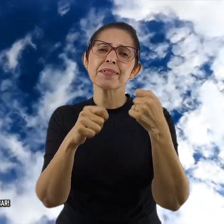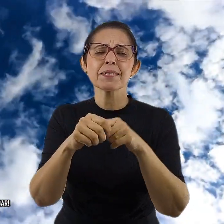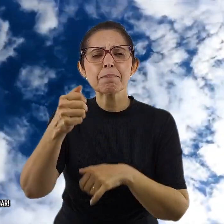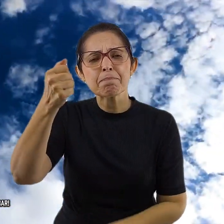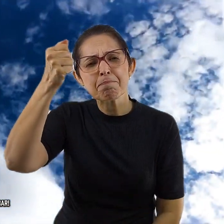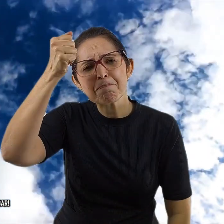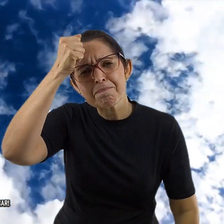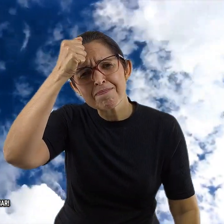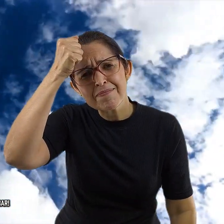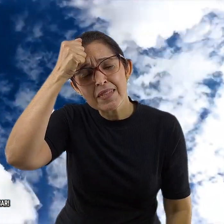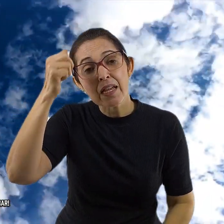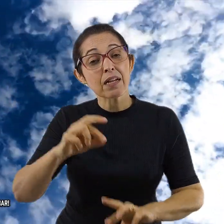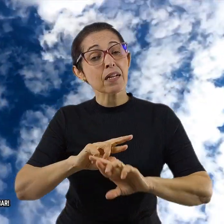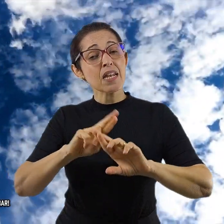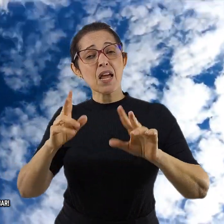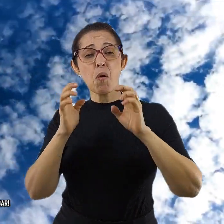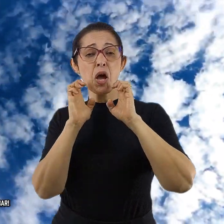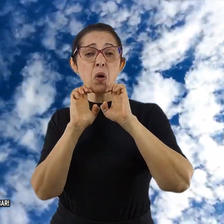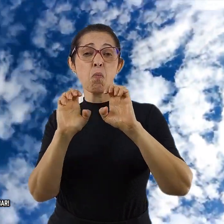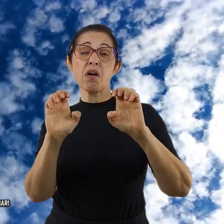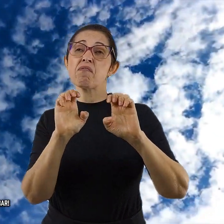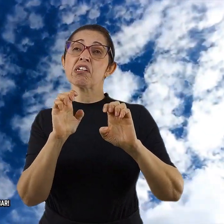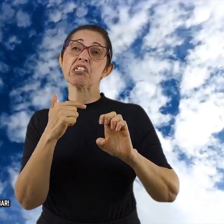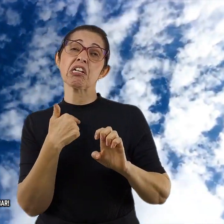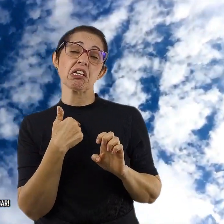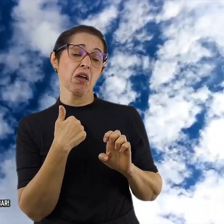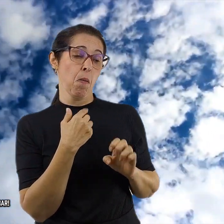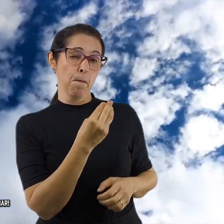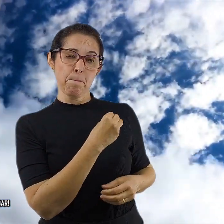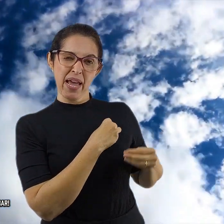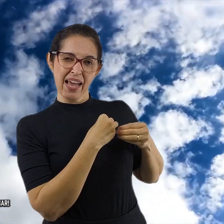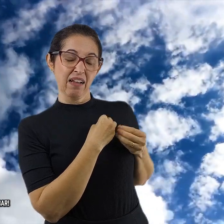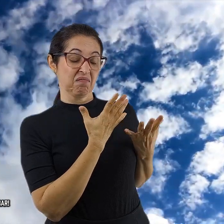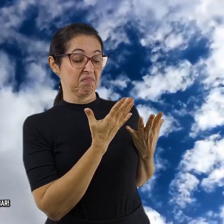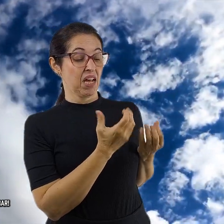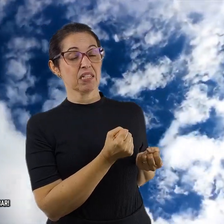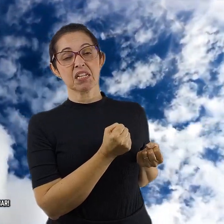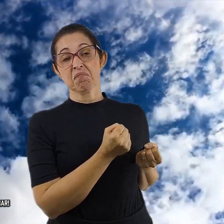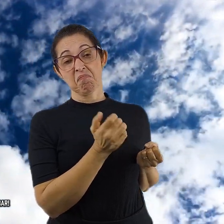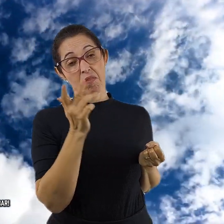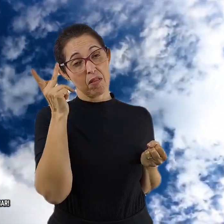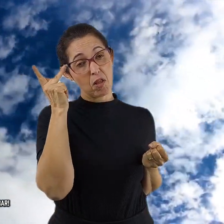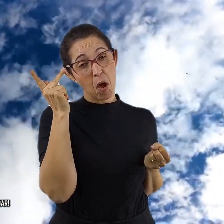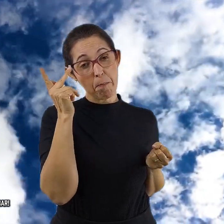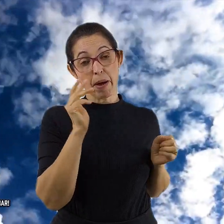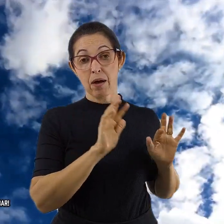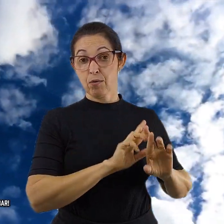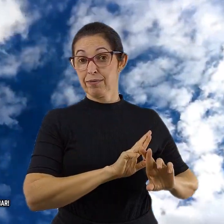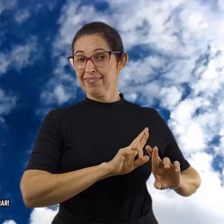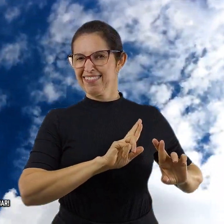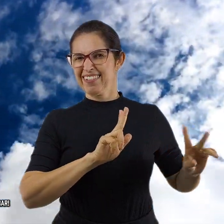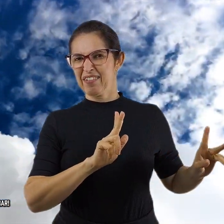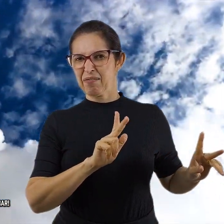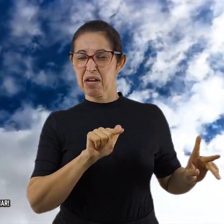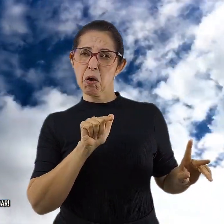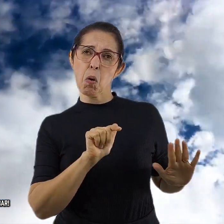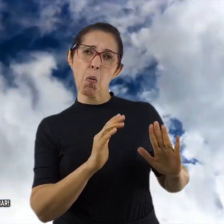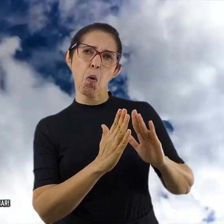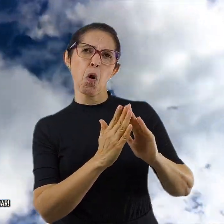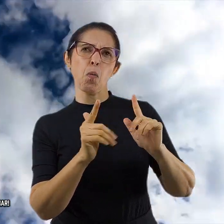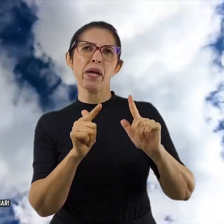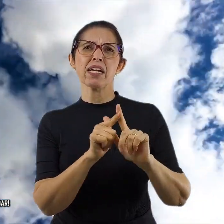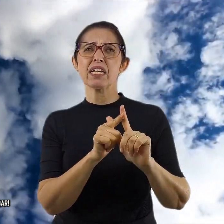arrependimento. Não é o Evangelho do homem conformado com o pecado. Não é o Evangelho da igreja que